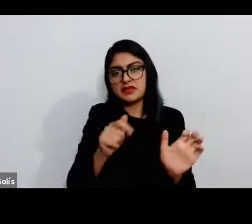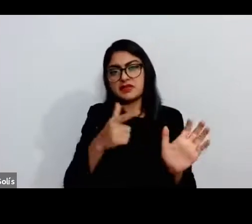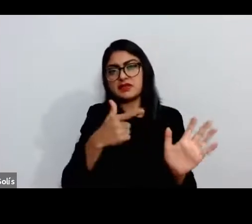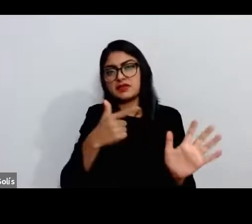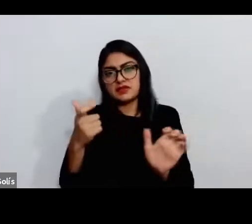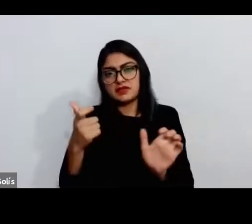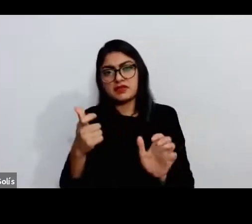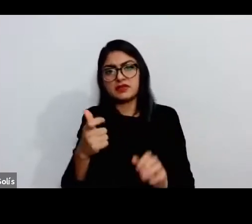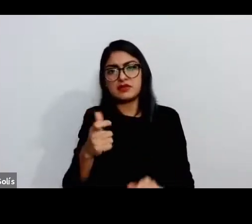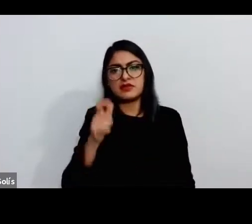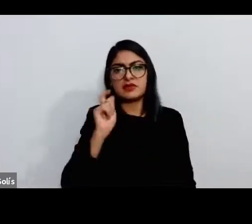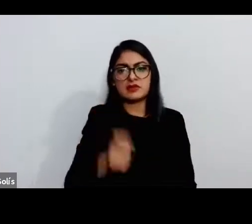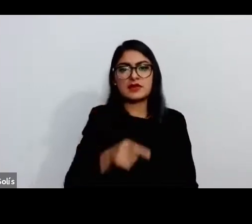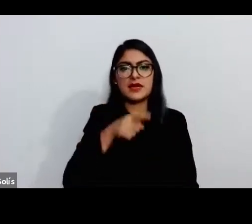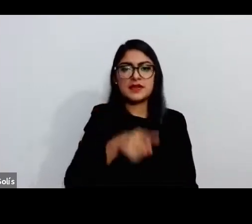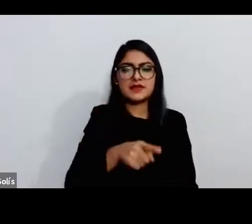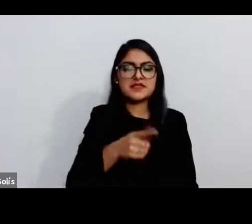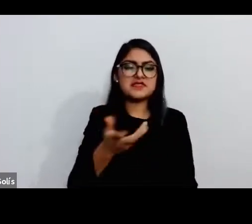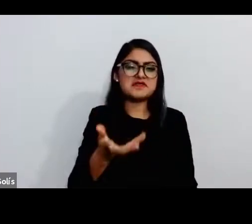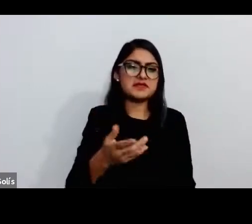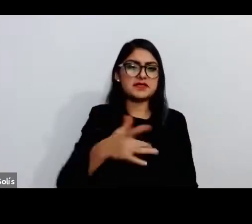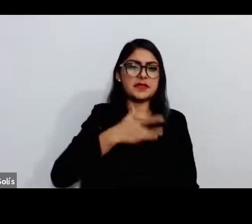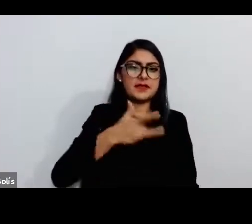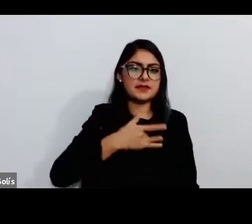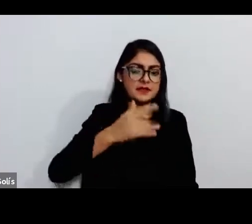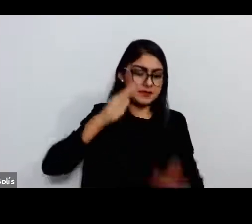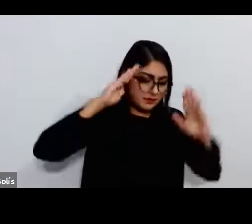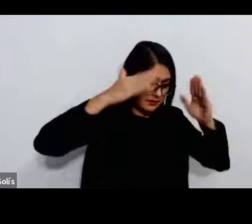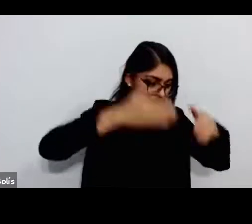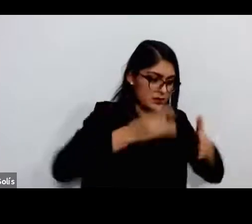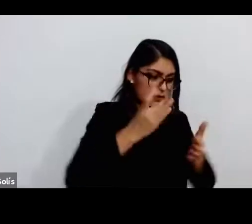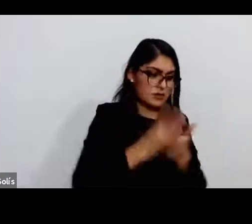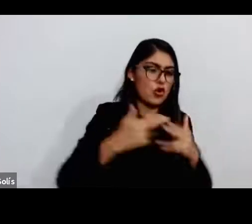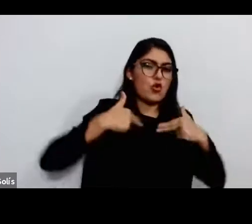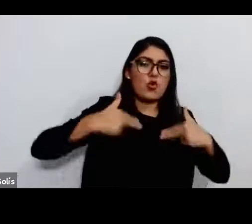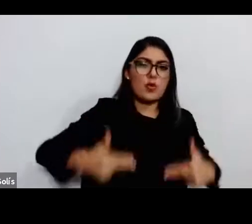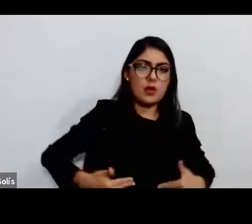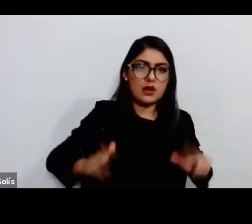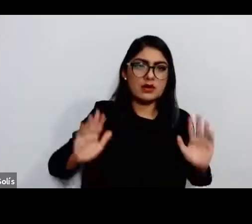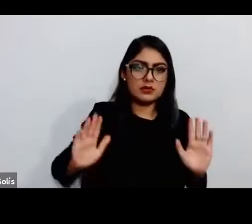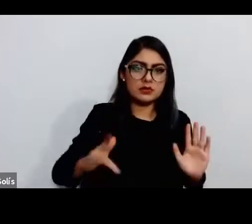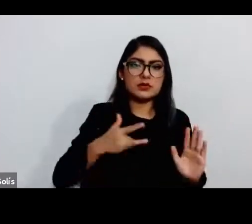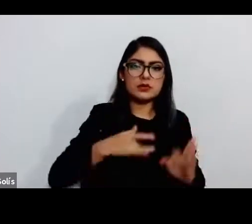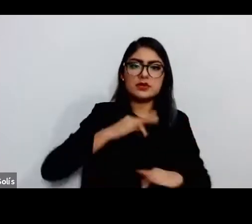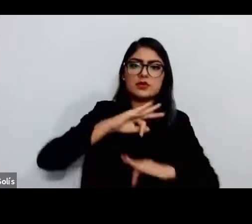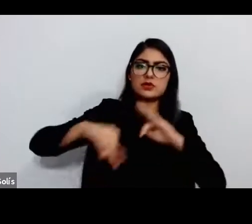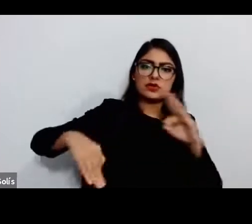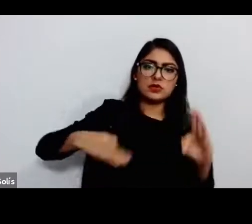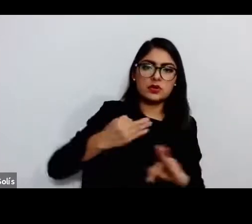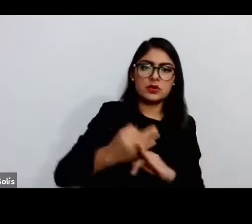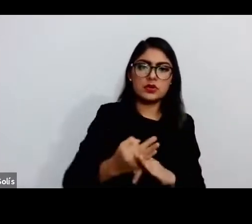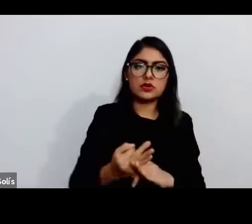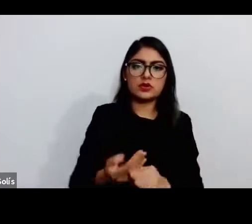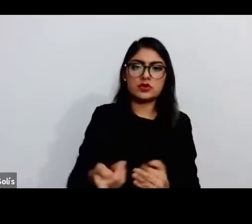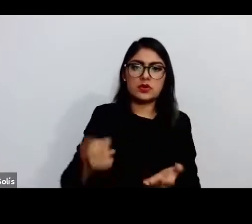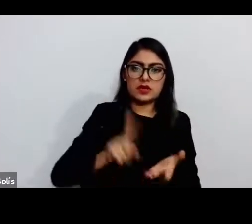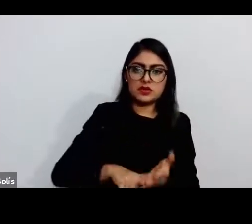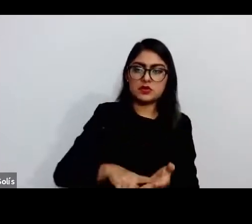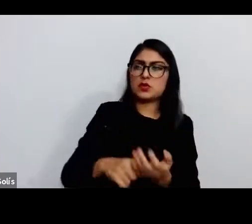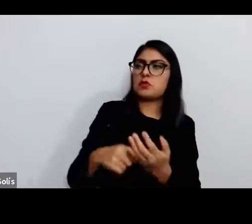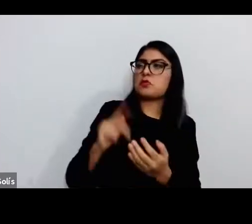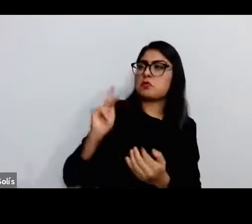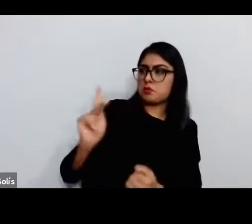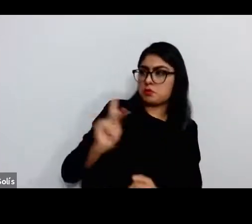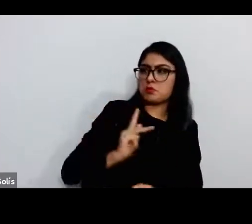concepción, digamos, naturalista, basada en la naturaleza humana, que se considera que todos compartimos y todas compartimos, pero además